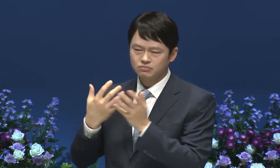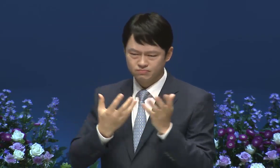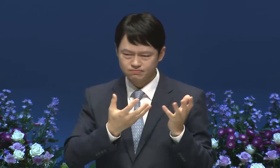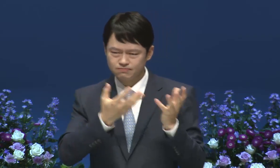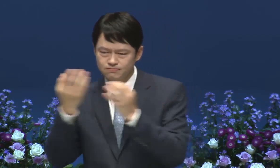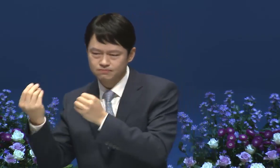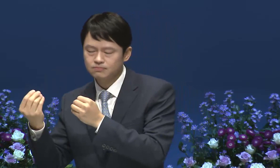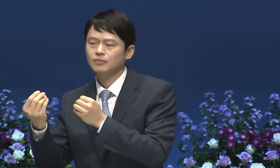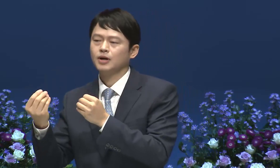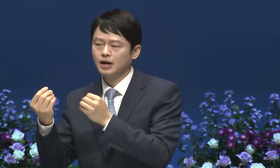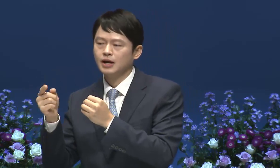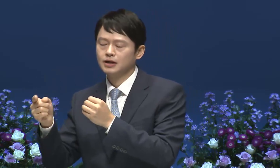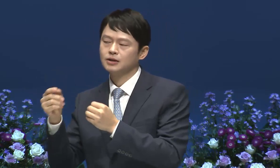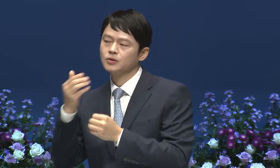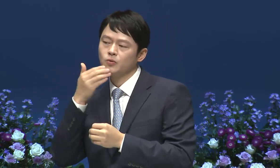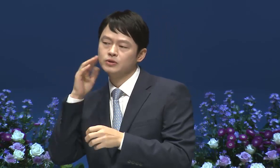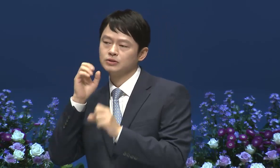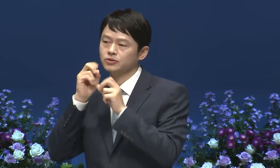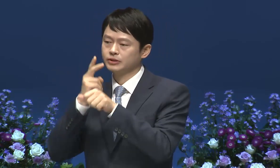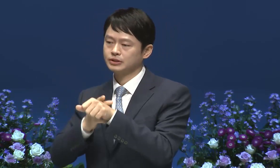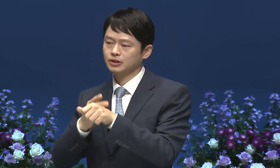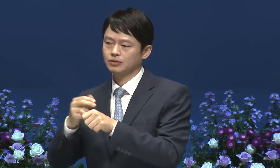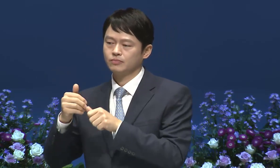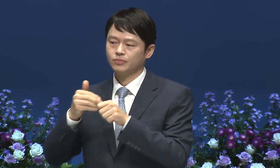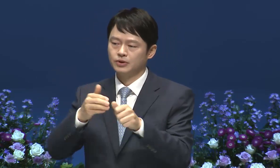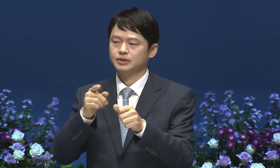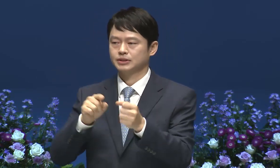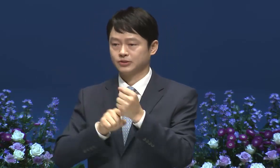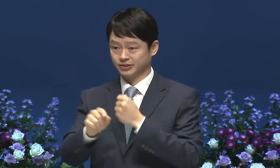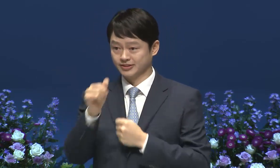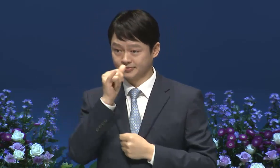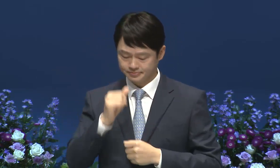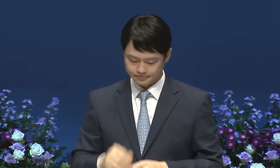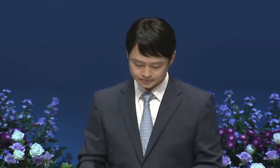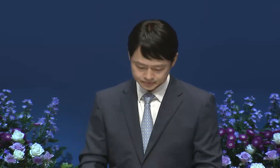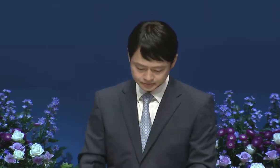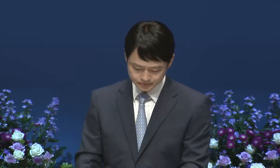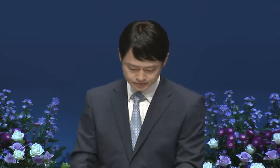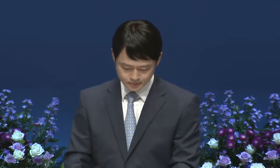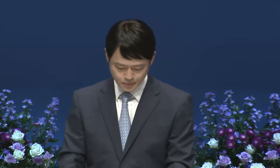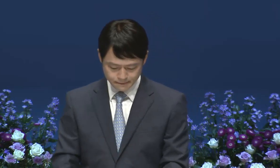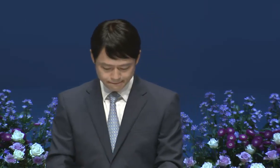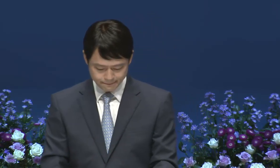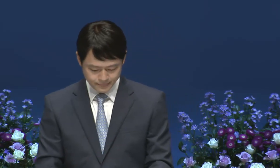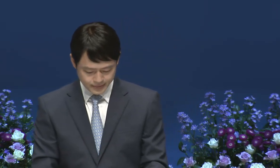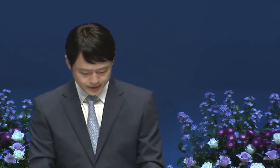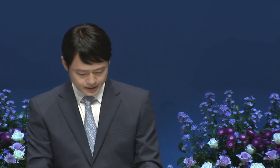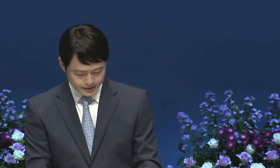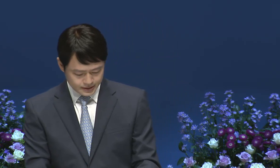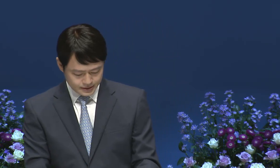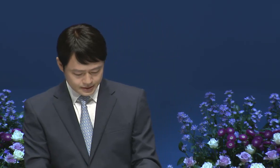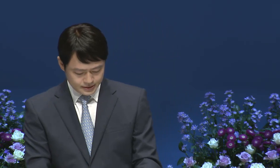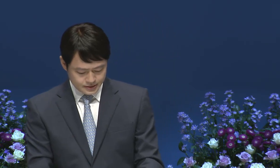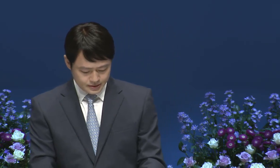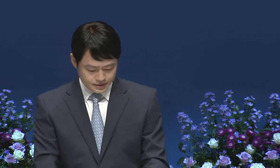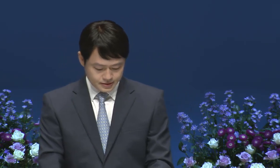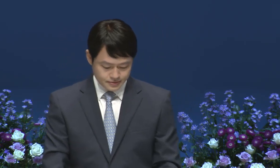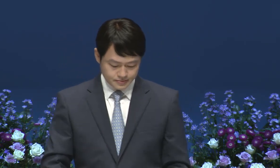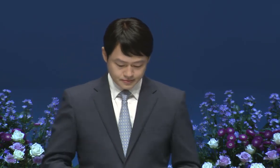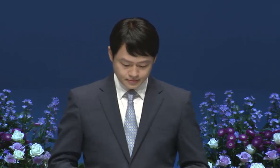인원이 훨씬 더 많습니다. 그 많은 농인들에게 복음을 증거할 때 많은 역사가 일어날 줄 믿습니다.